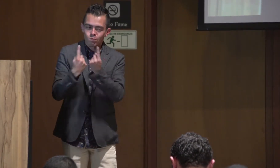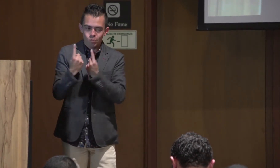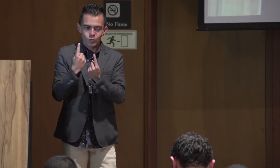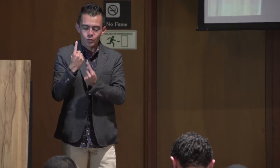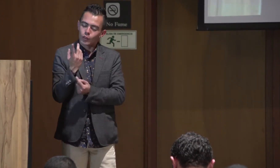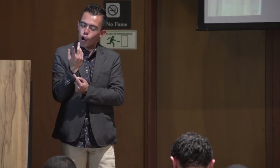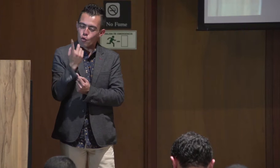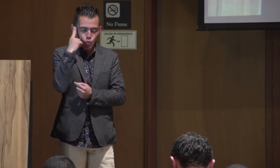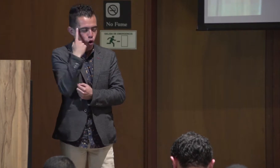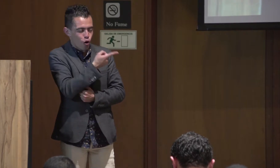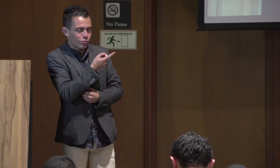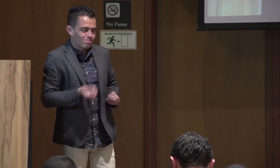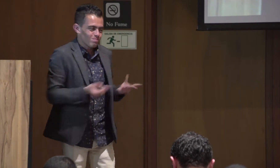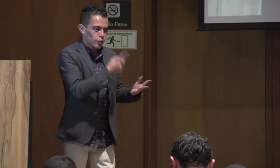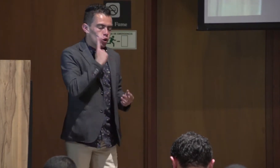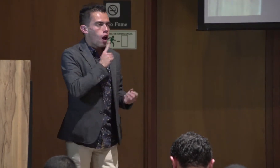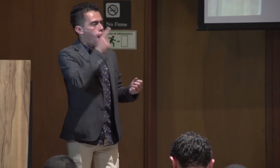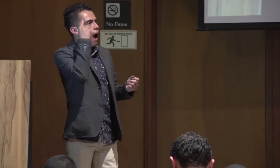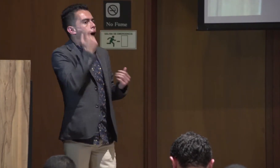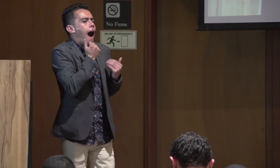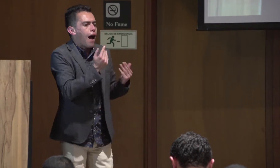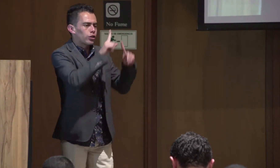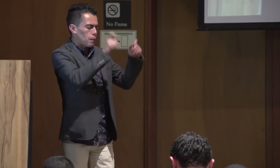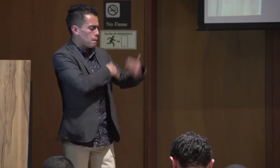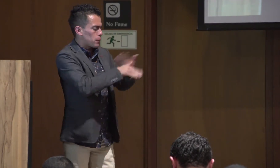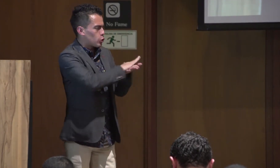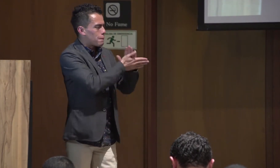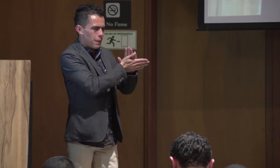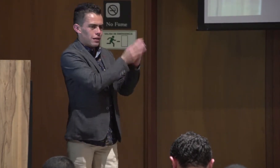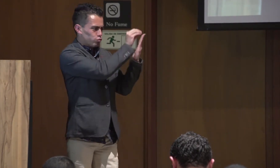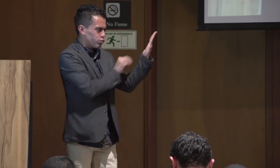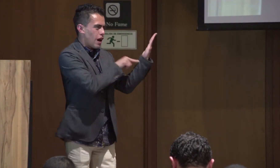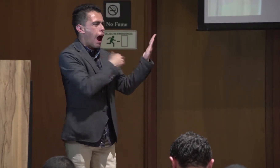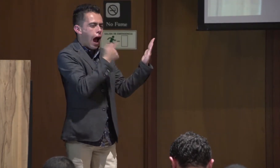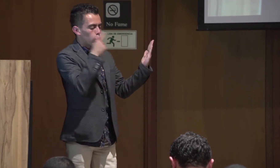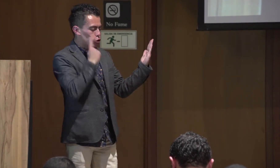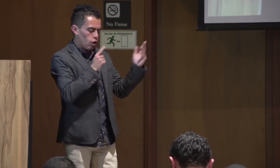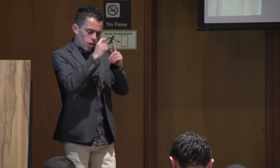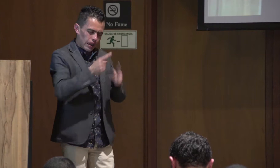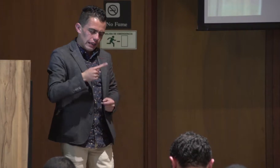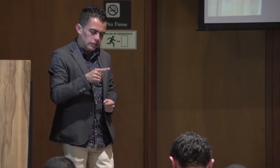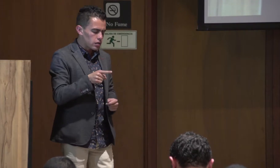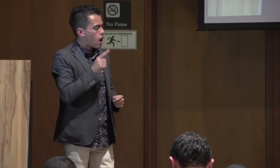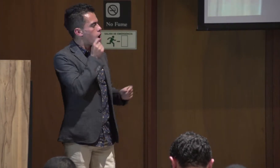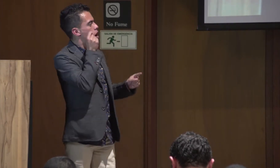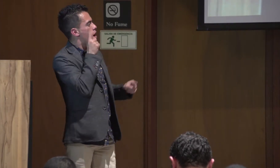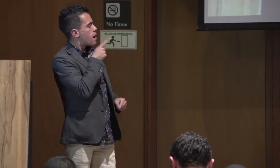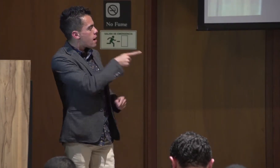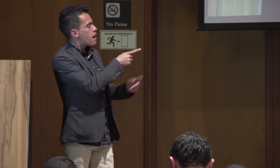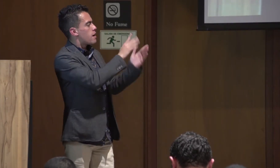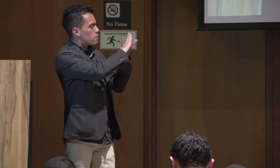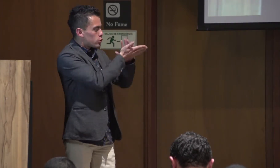sordas no pueden acceder a esa información. Entonces, en conversaciones con María Isabel pensábamos en cuál podría ser la mejor estrategia para darles a